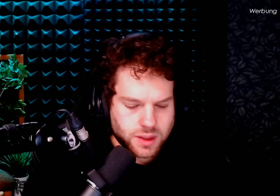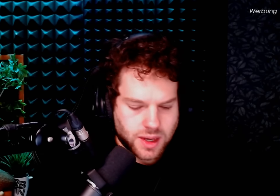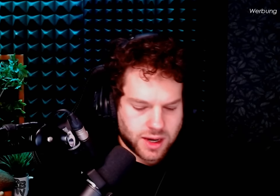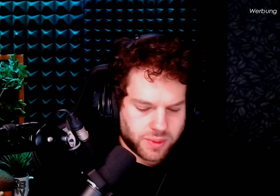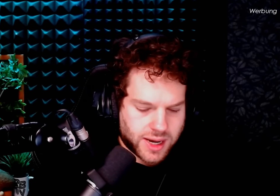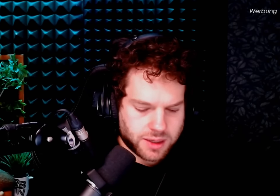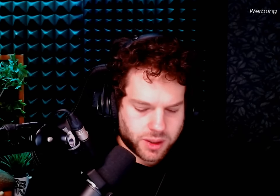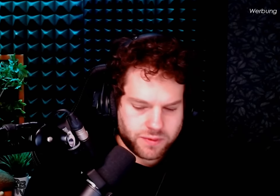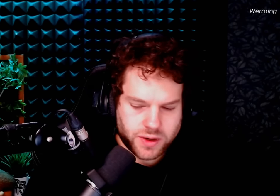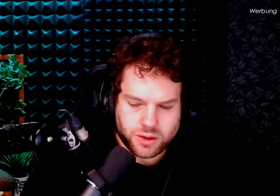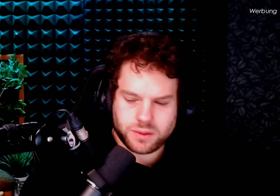Ja, Quark brauchen wir noch.